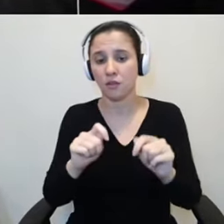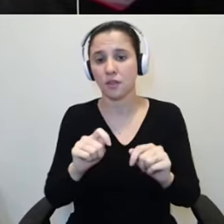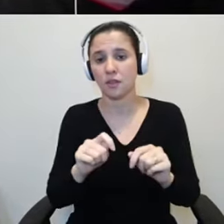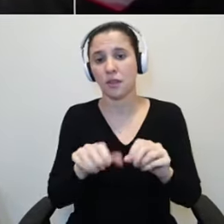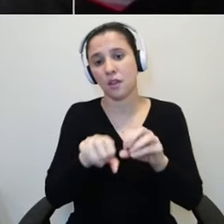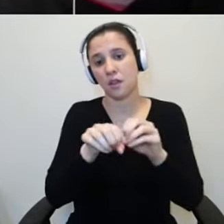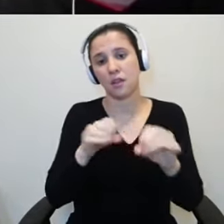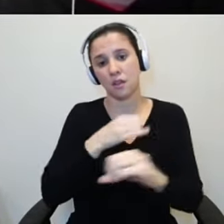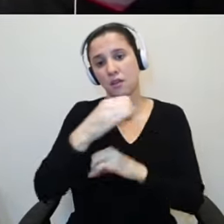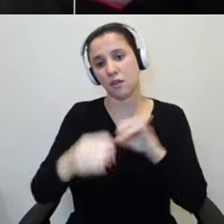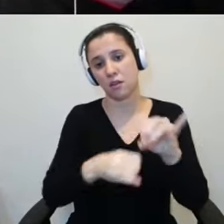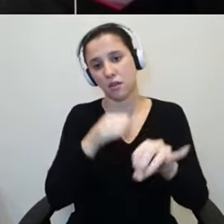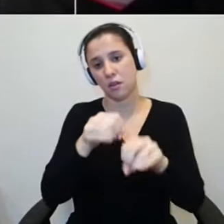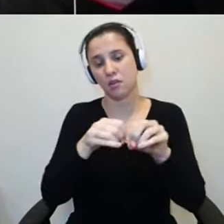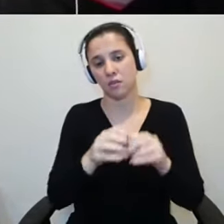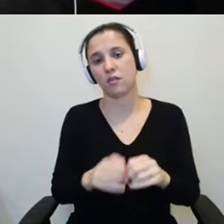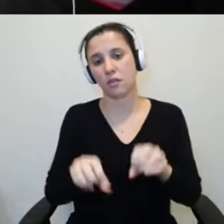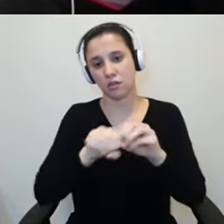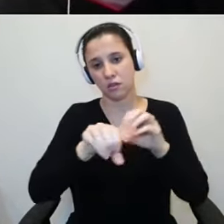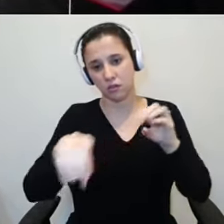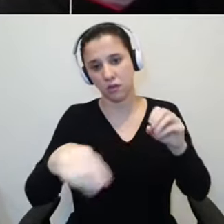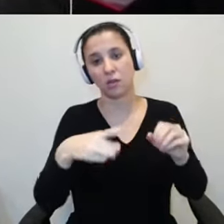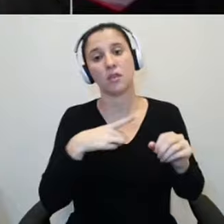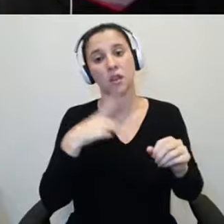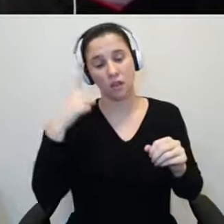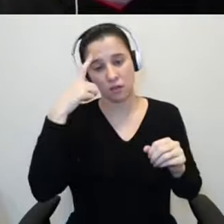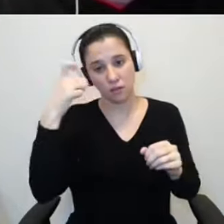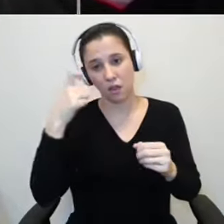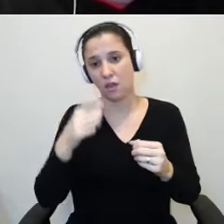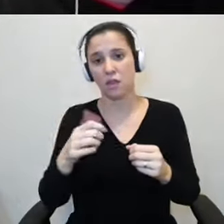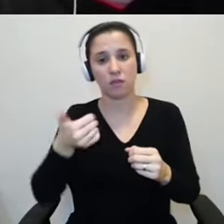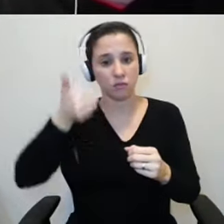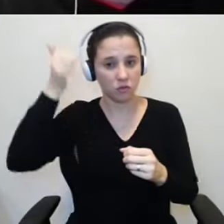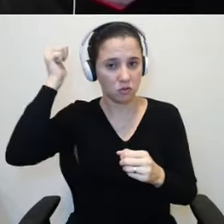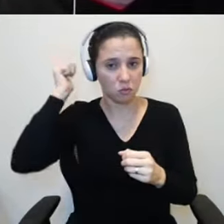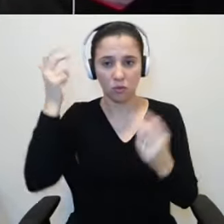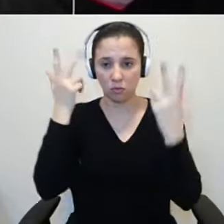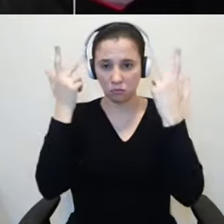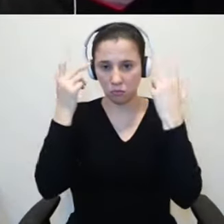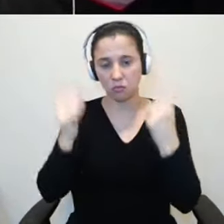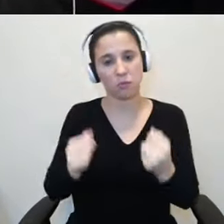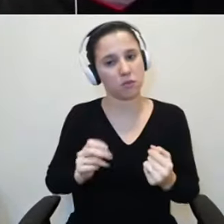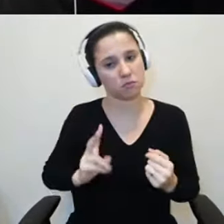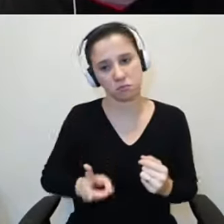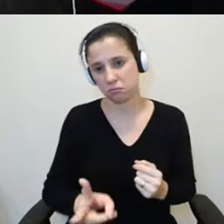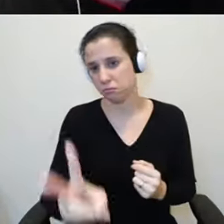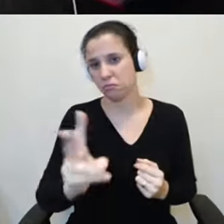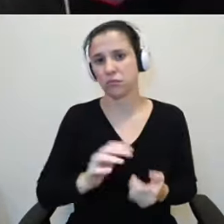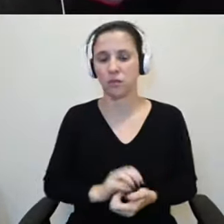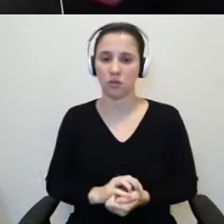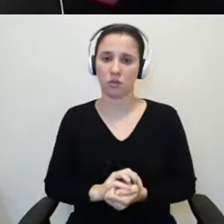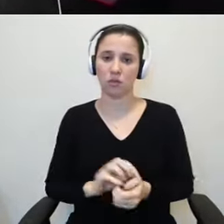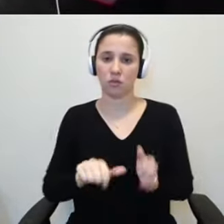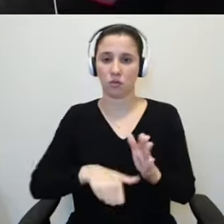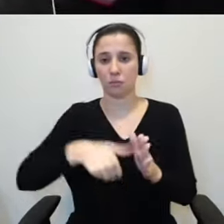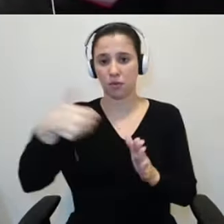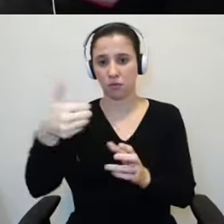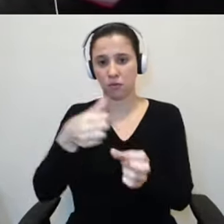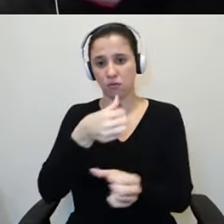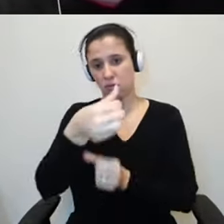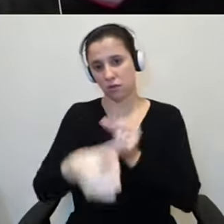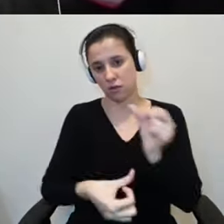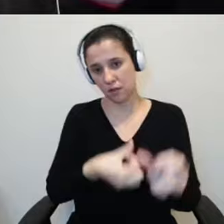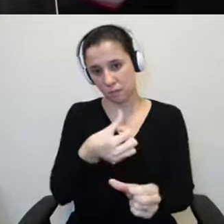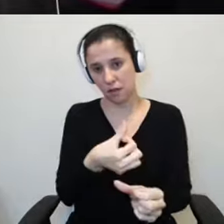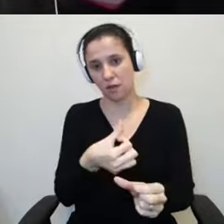de maneira normal aí e a gente ter uma entrada aí no segundo, no, do primeiro semestre, claro, com as atividades